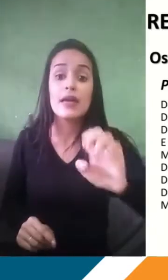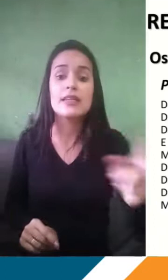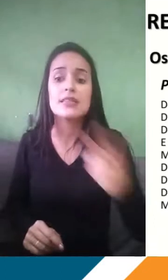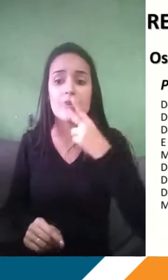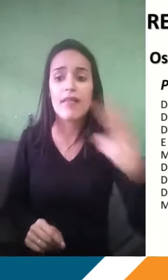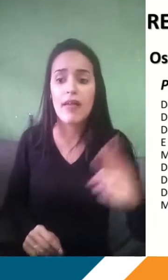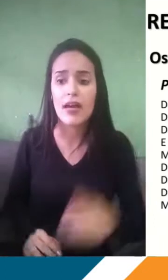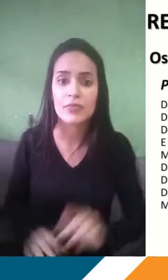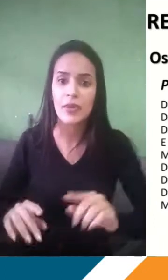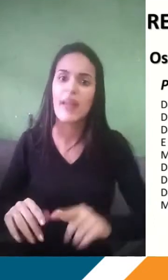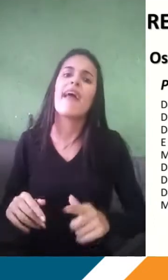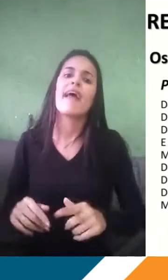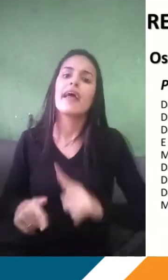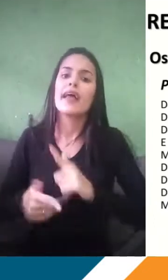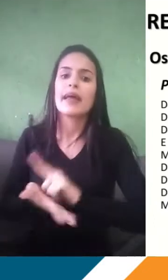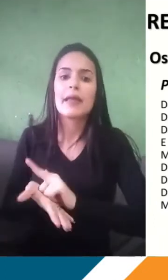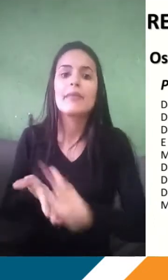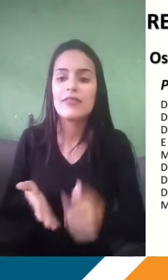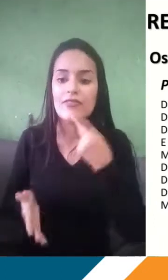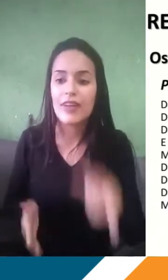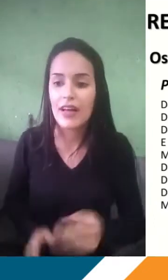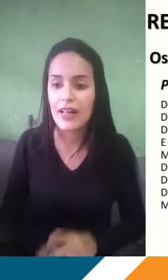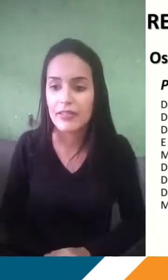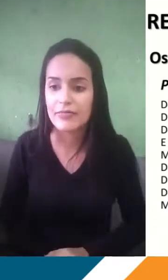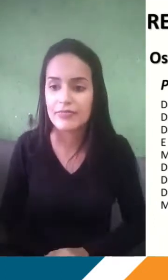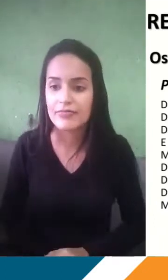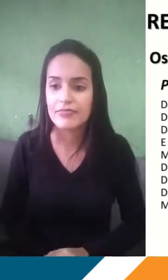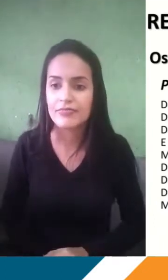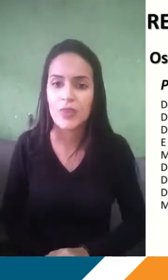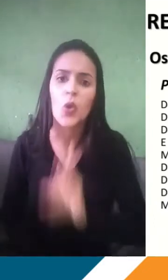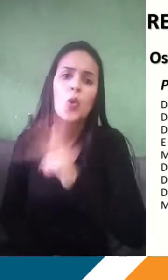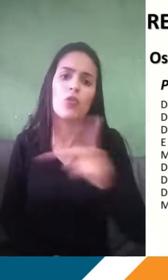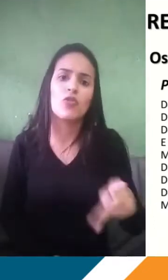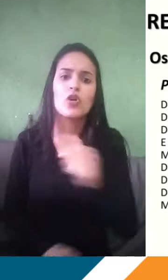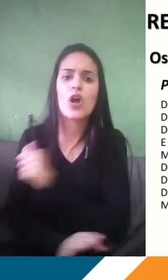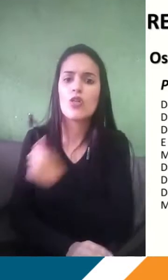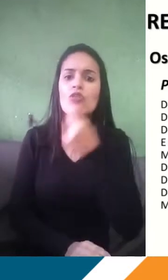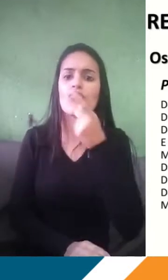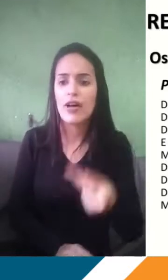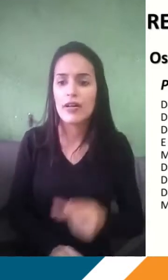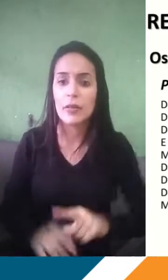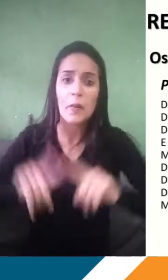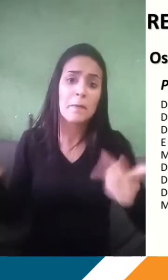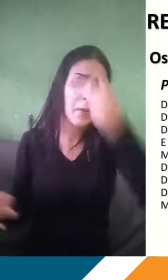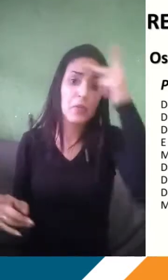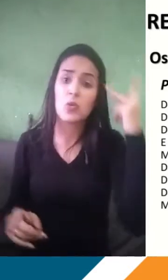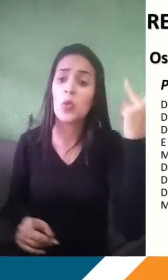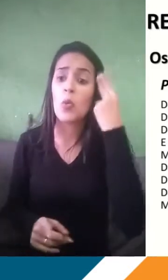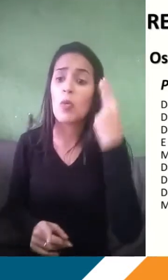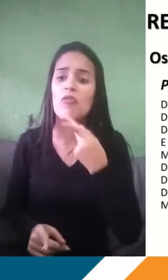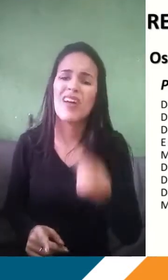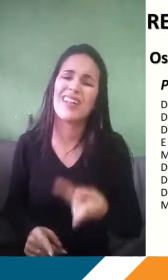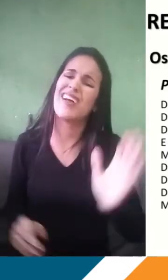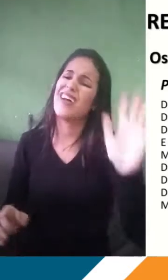dizem todos os dias: deixa disso, camarada, me dá um cigarro. Nesse poema podemos perceber o nacionalismo,